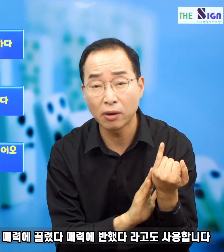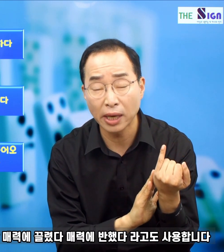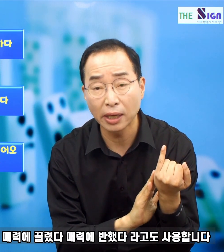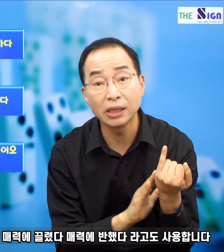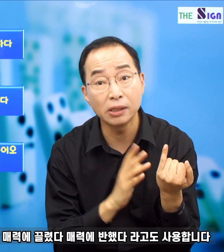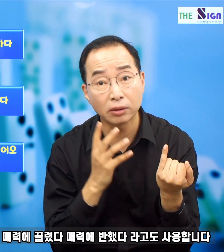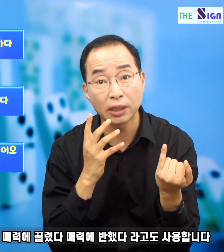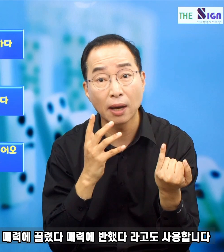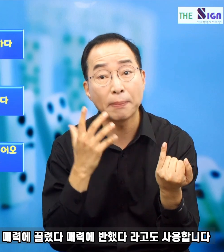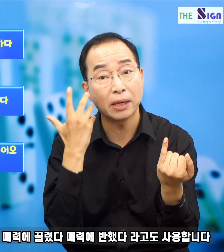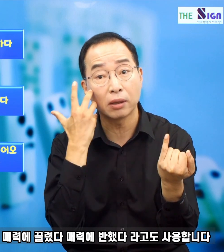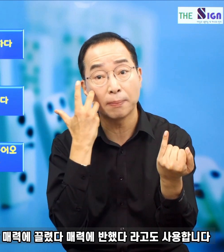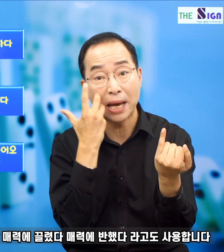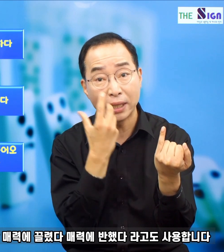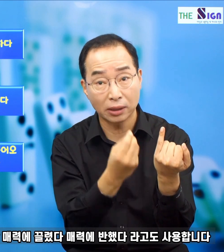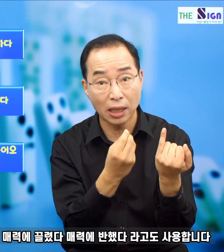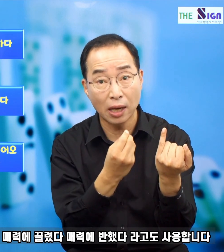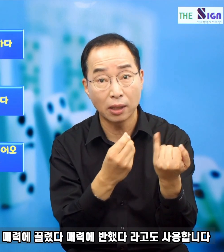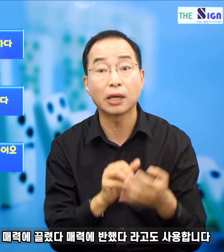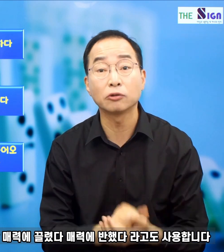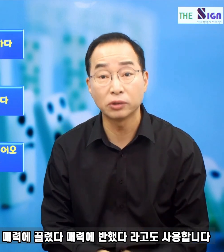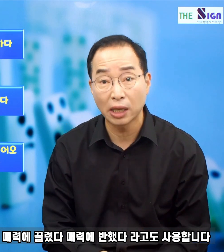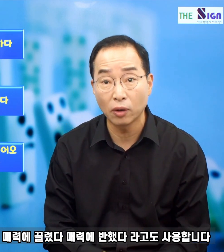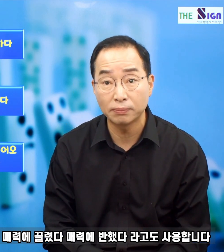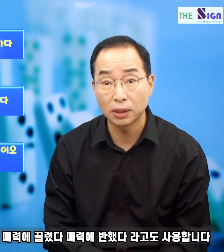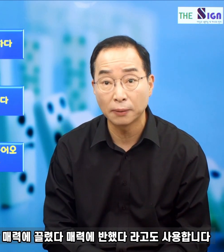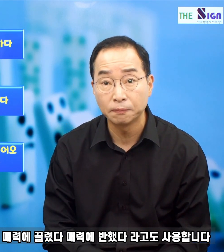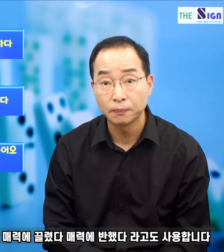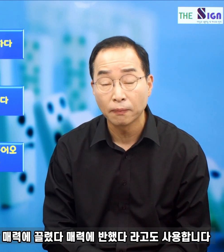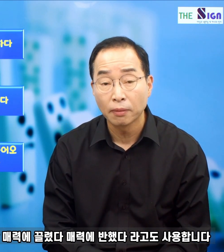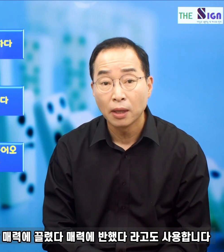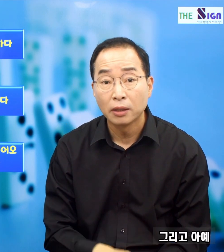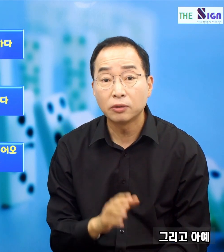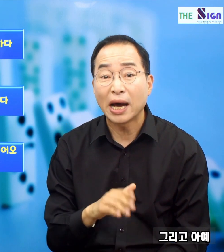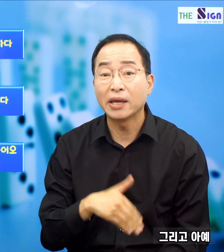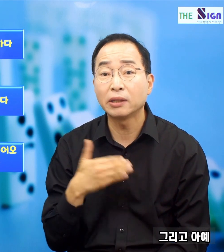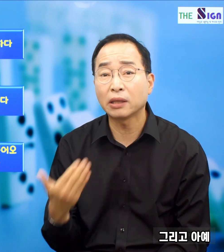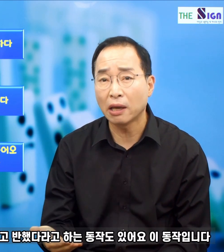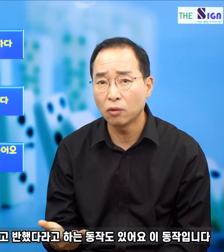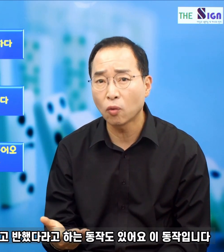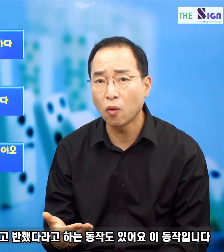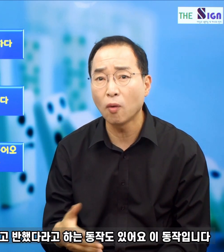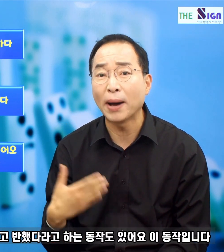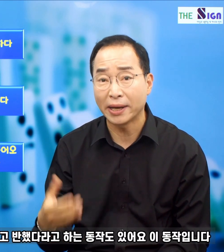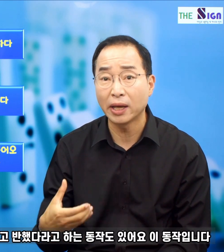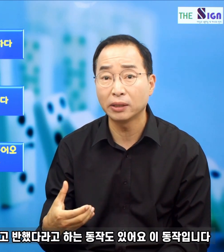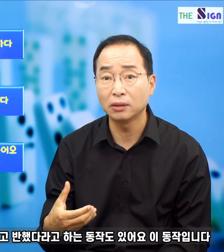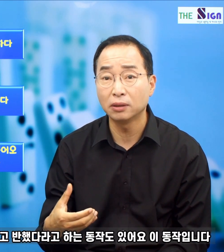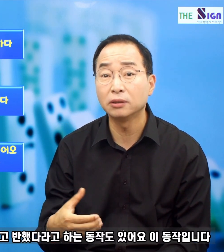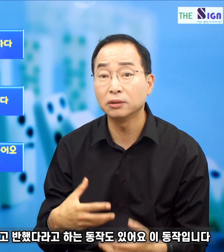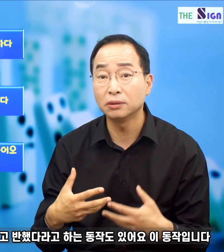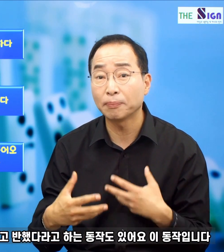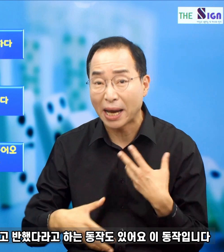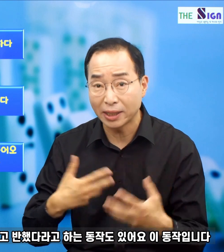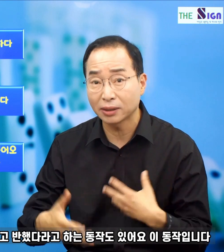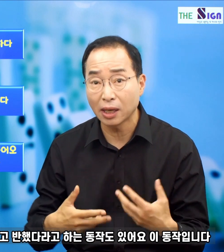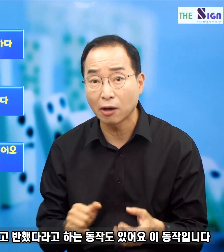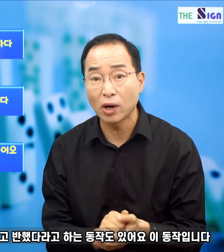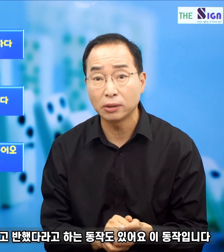매력에 끌렸다, 매력에 반했다라고도 사용합니다. 그리고 아예 대놓고 반했다라고 하는